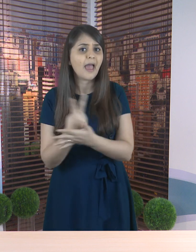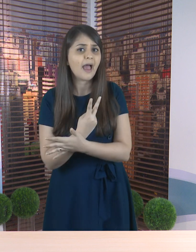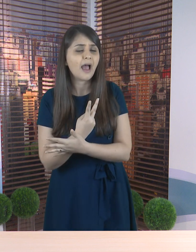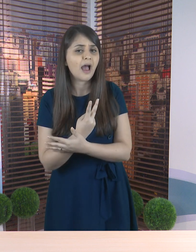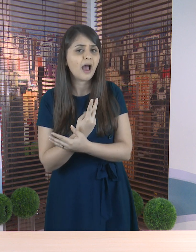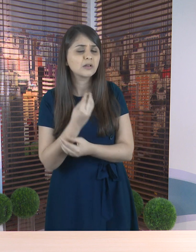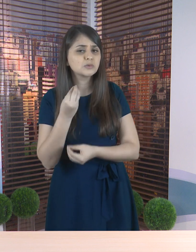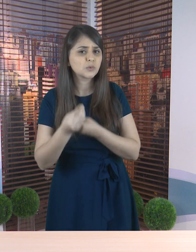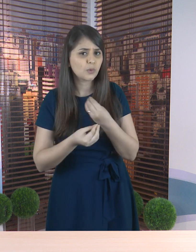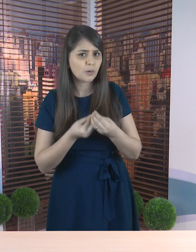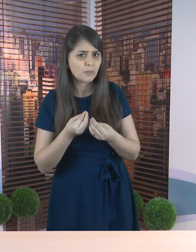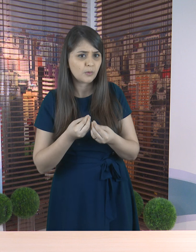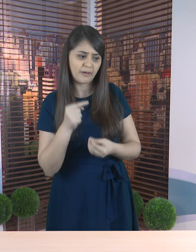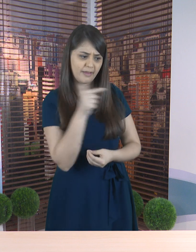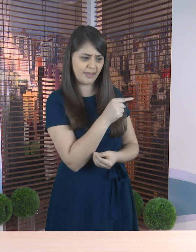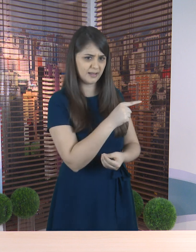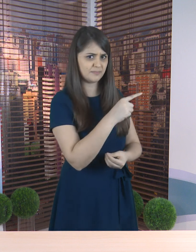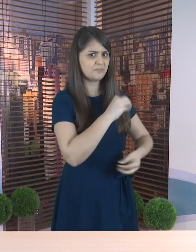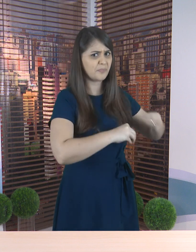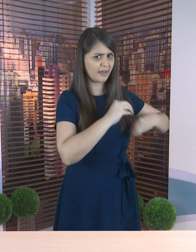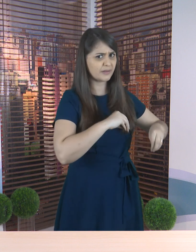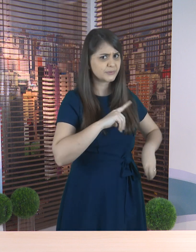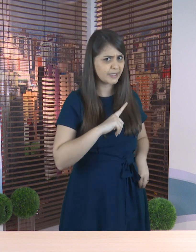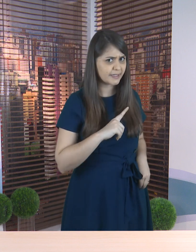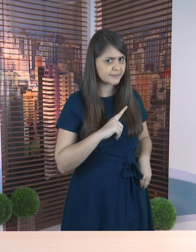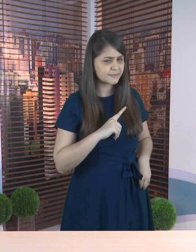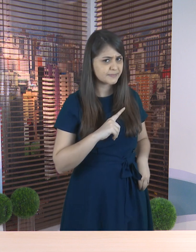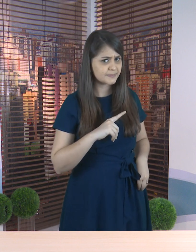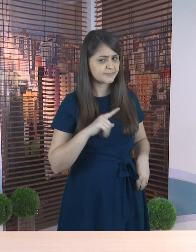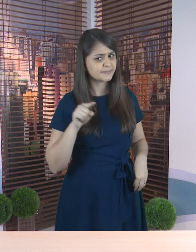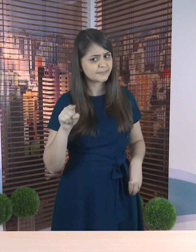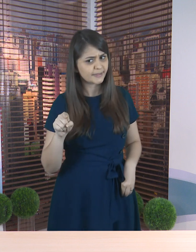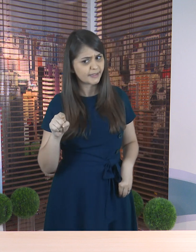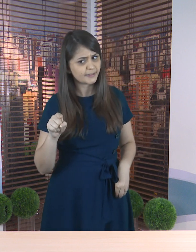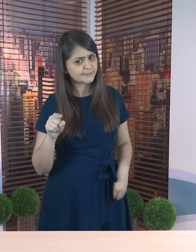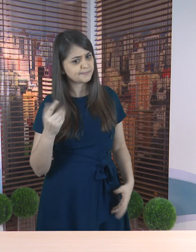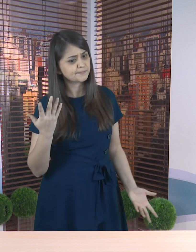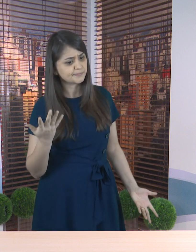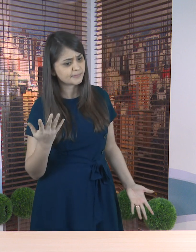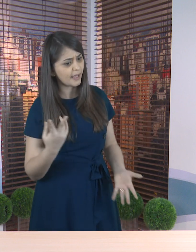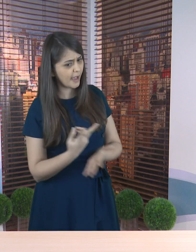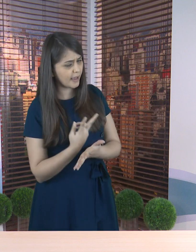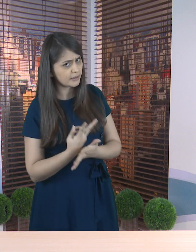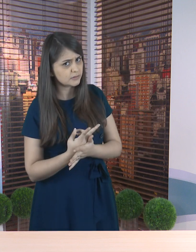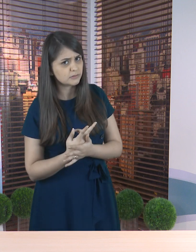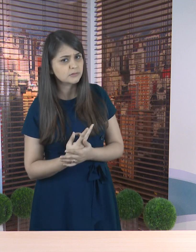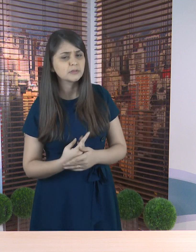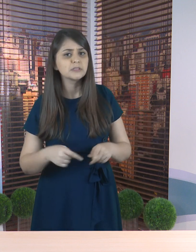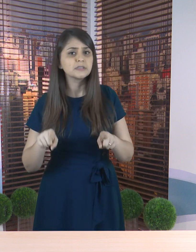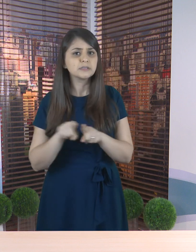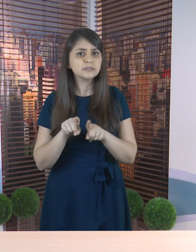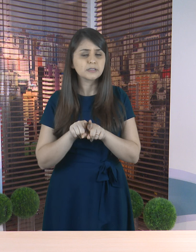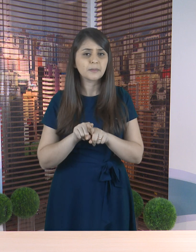Jó, quando louva a via da oração, que ele recomenda, como um caminho do sucesso